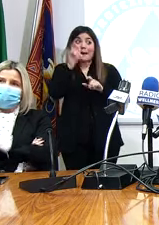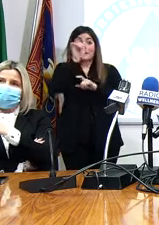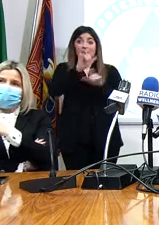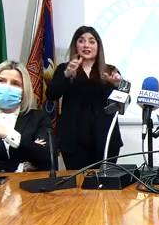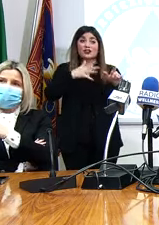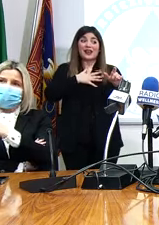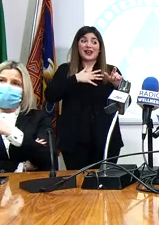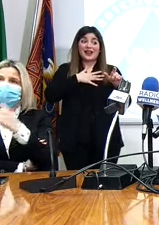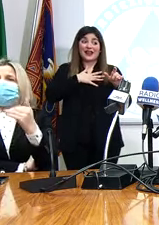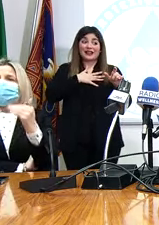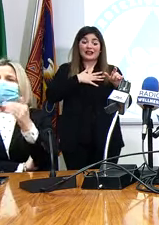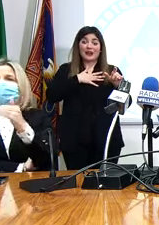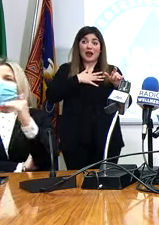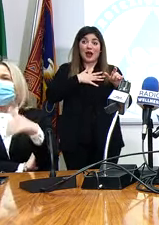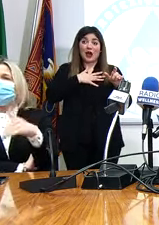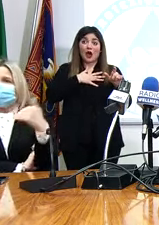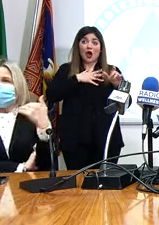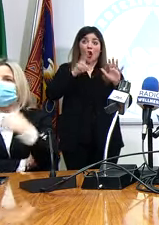corretto?